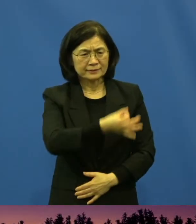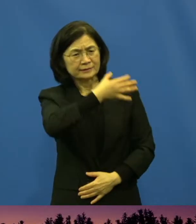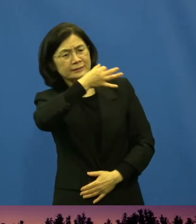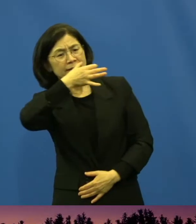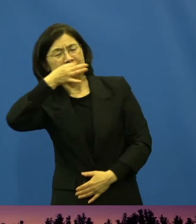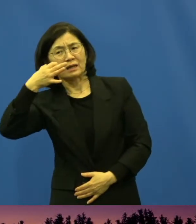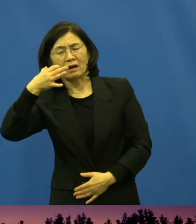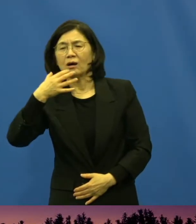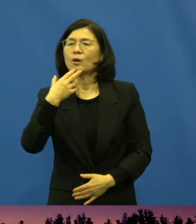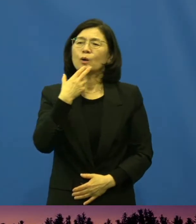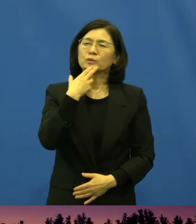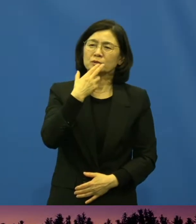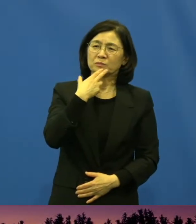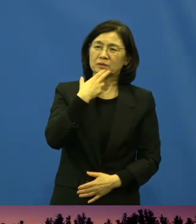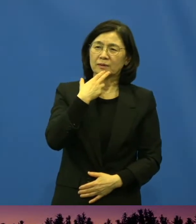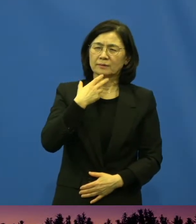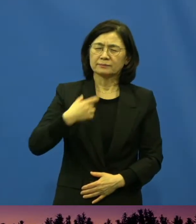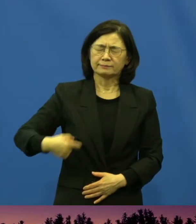어쩌다 죄를 짓는 거예요.